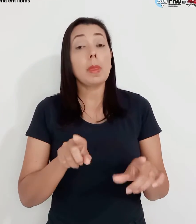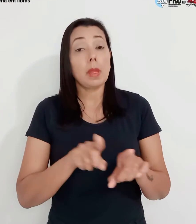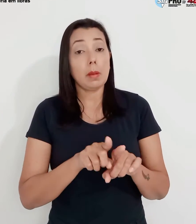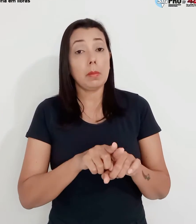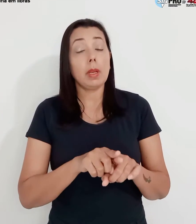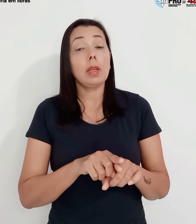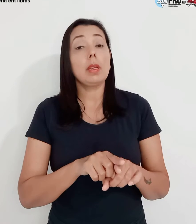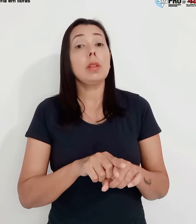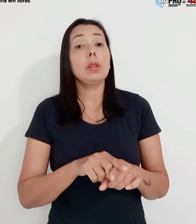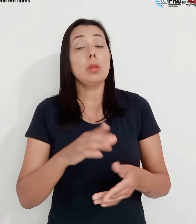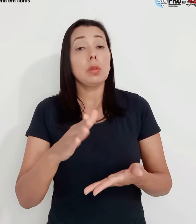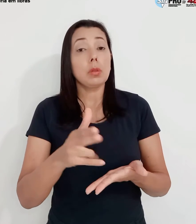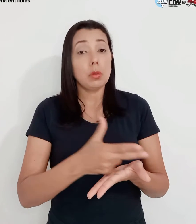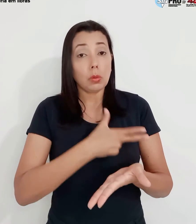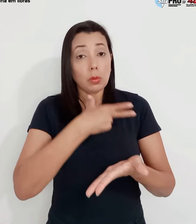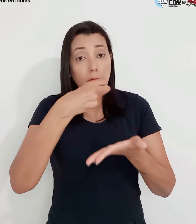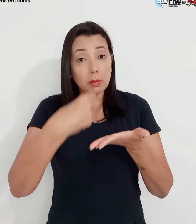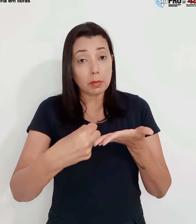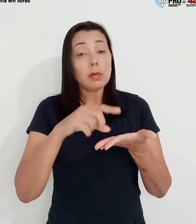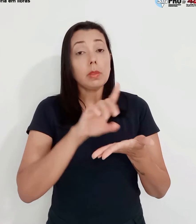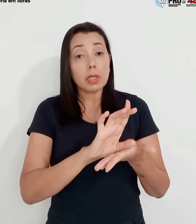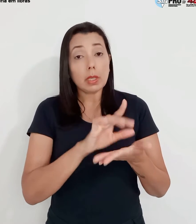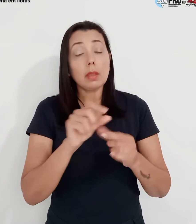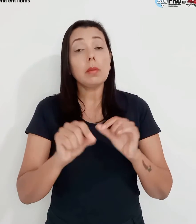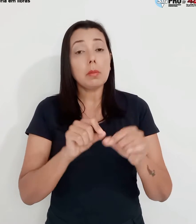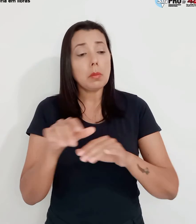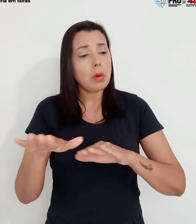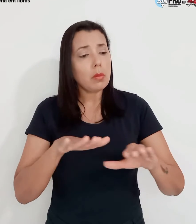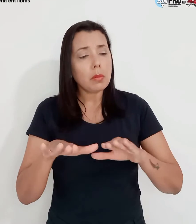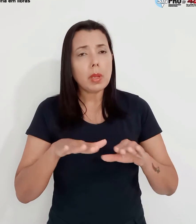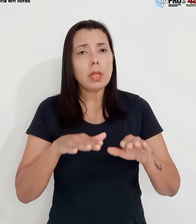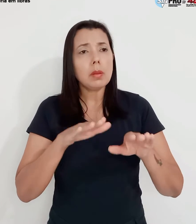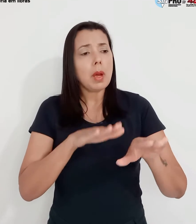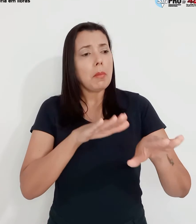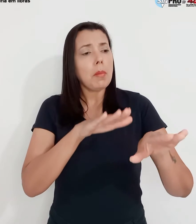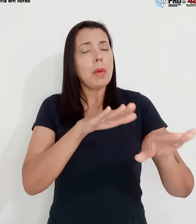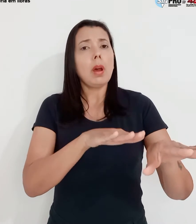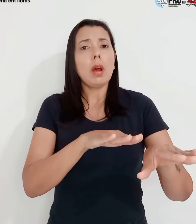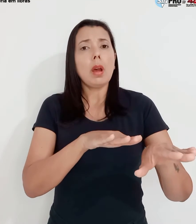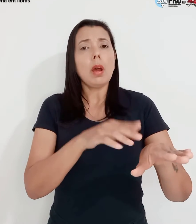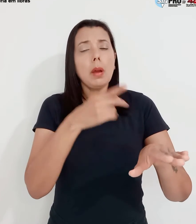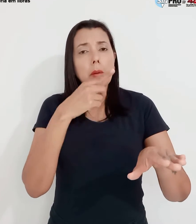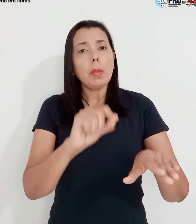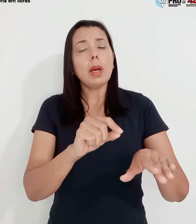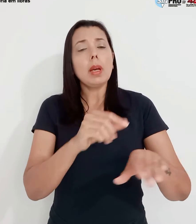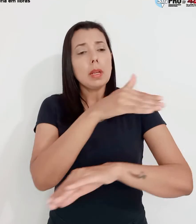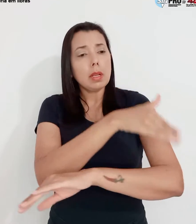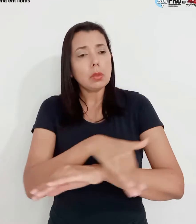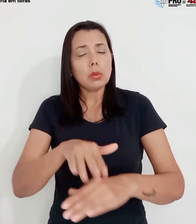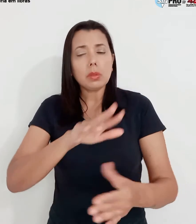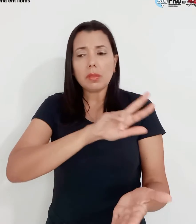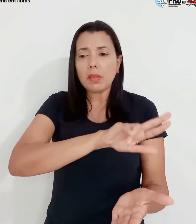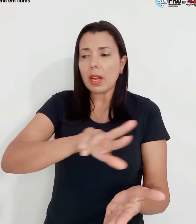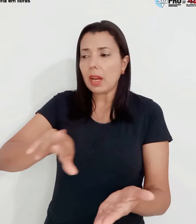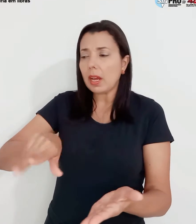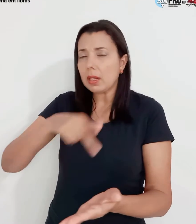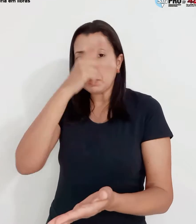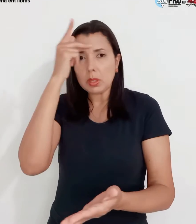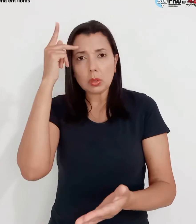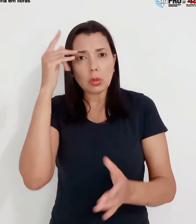impeachment de Bolsonaro, o movimento que vem arrastando para as ruas milhões de pessoas em todo o